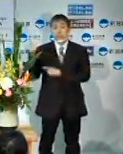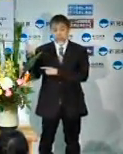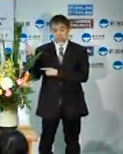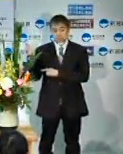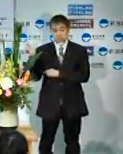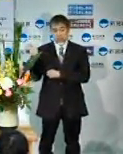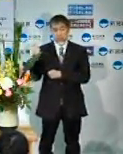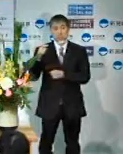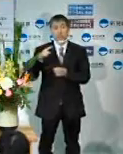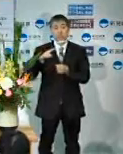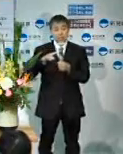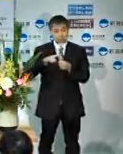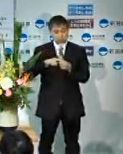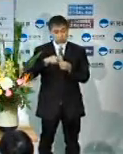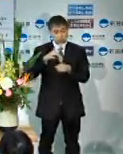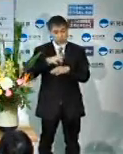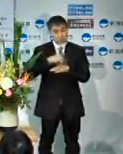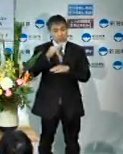拶を申し上げます。